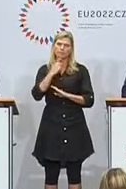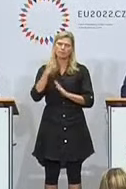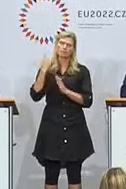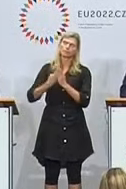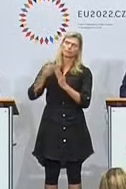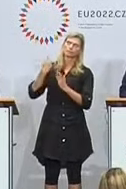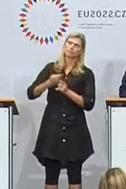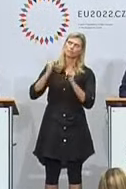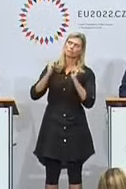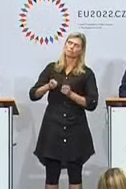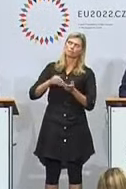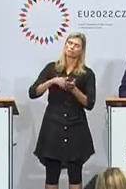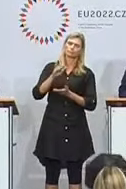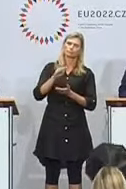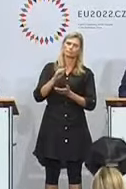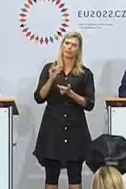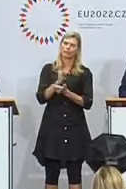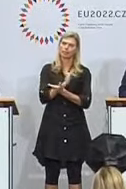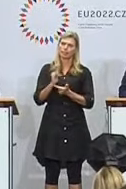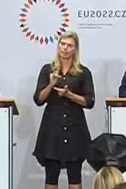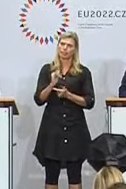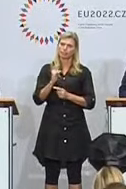say about national solutions?